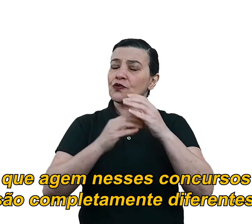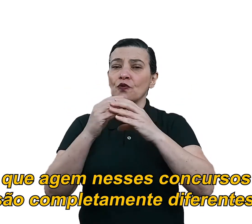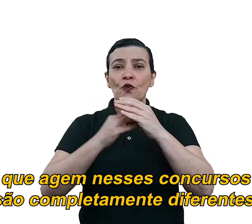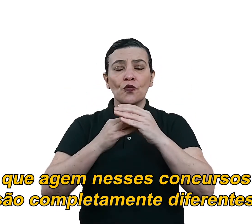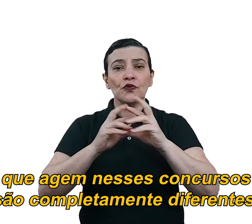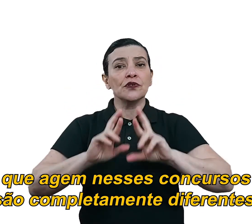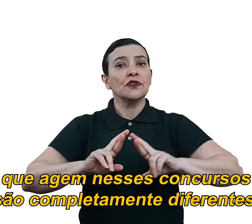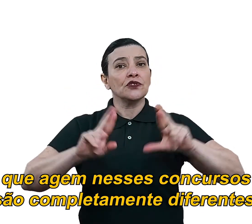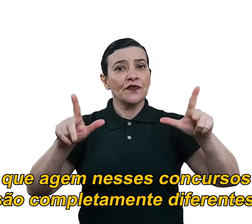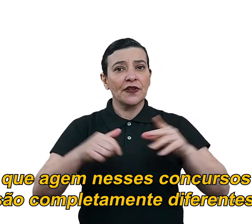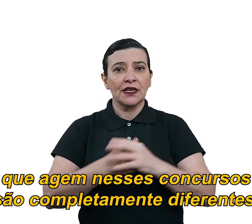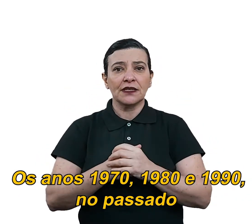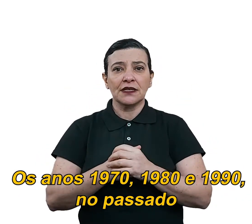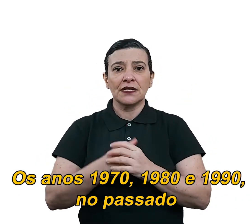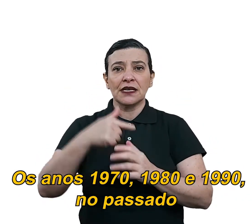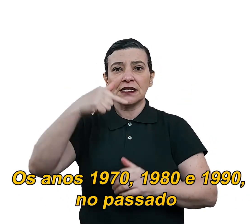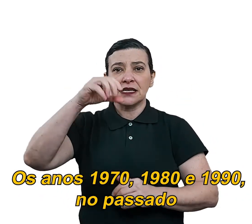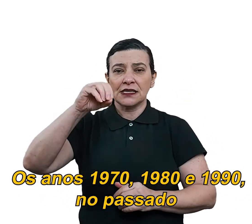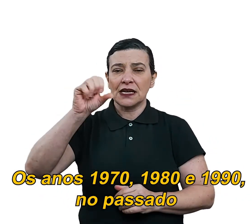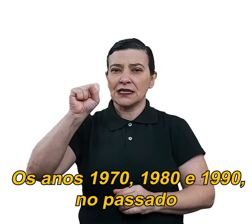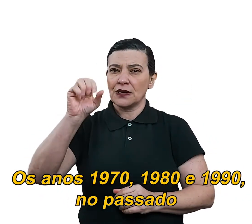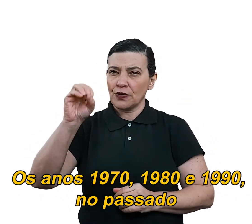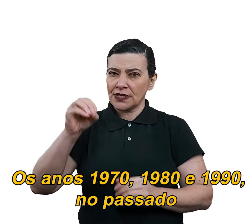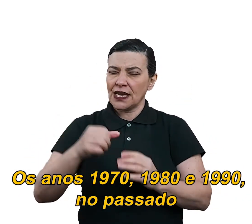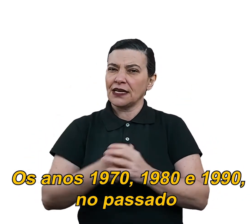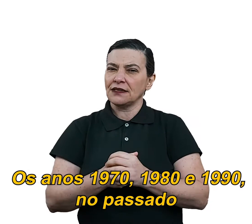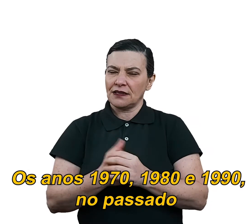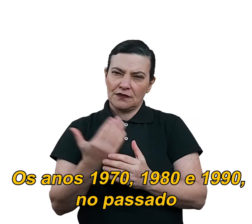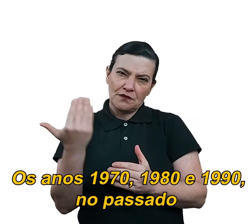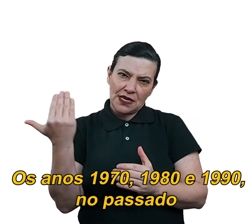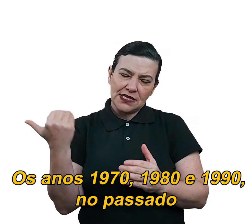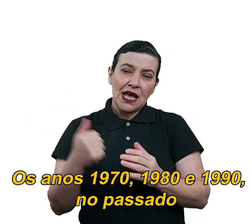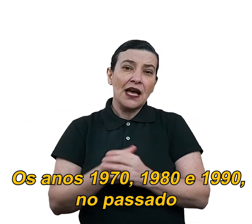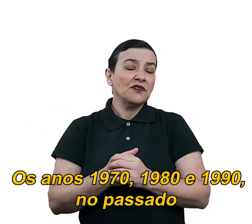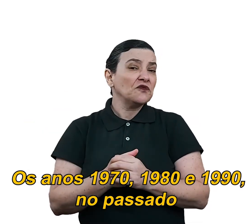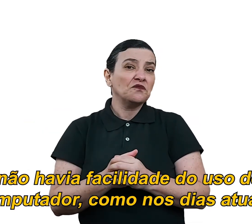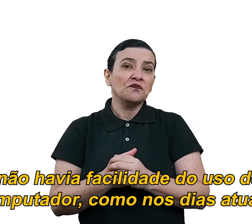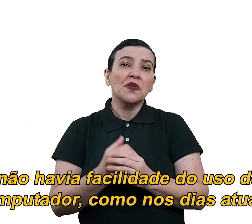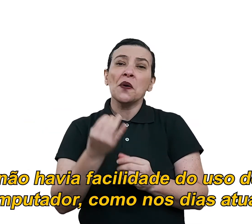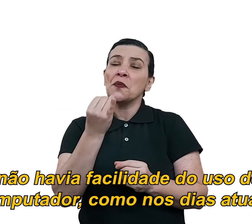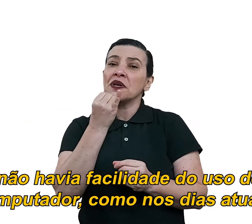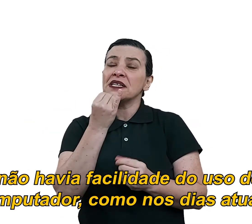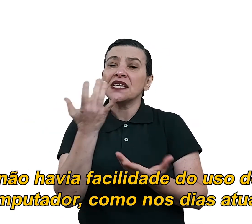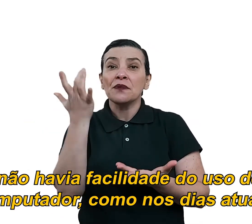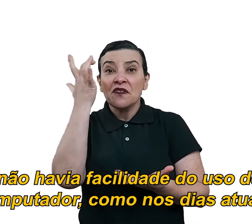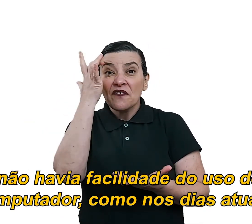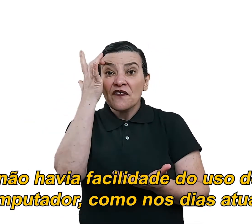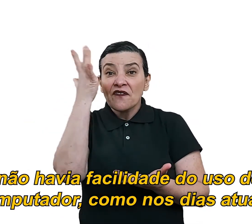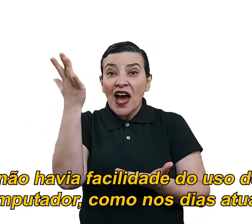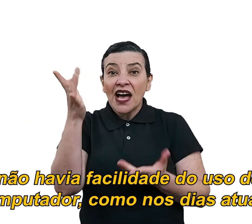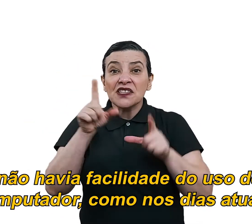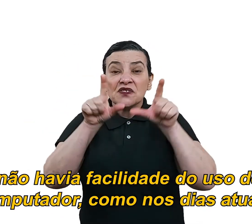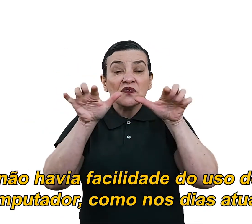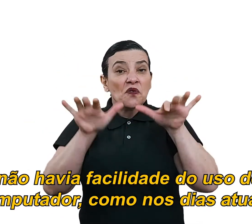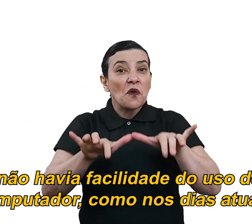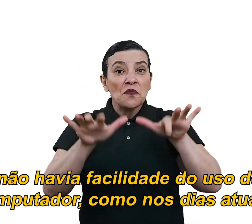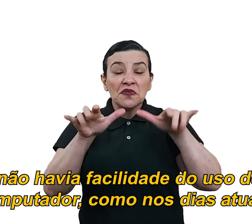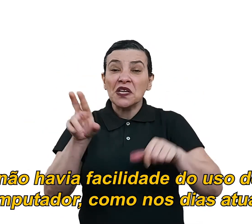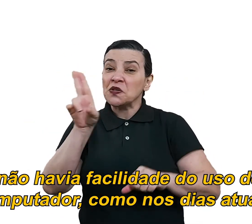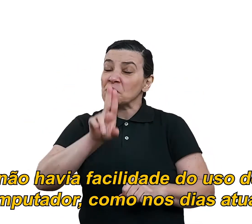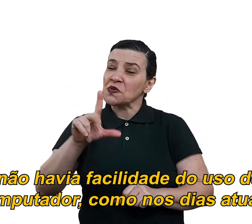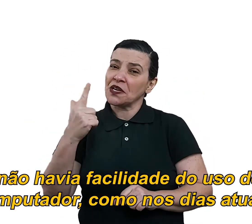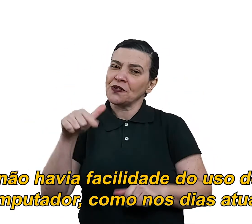são completamente diferentes. Nos anos 70, 80 e no passado, não havia facilidade do uso